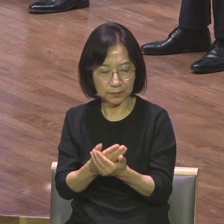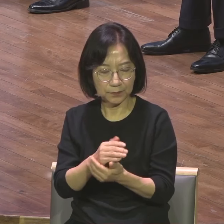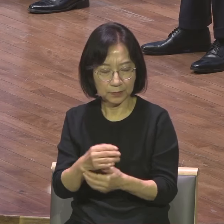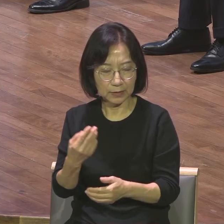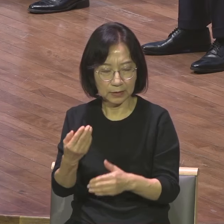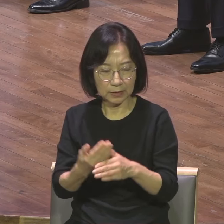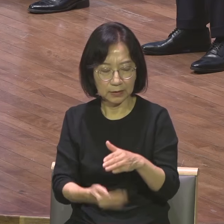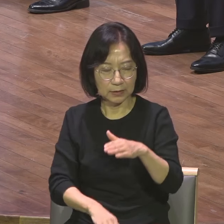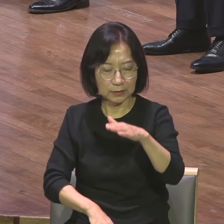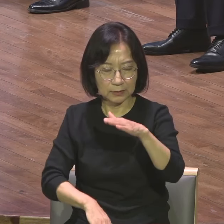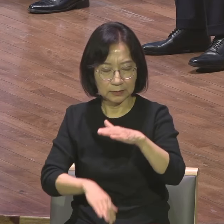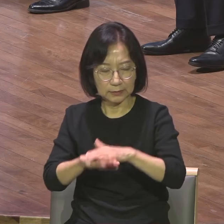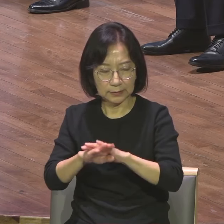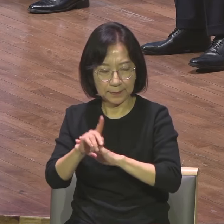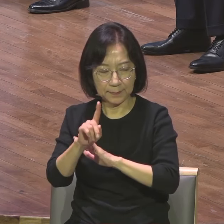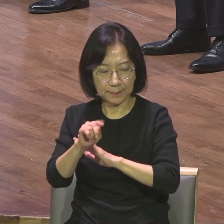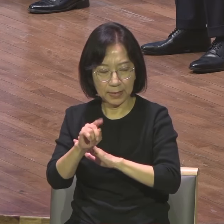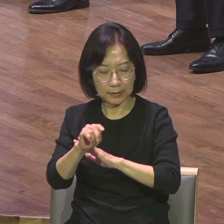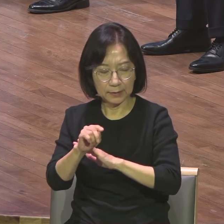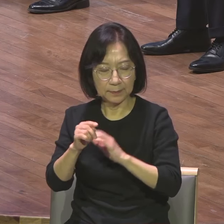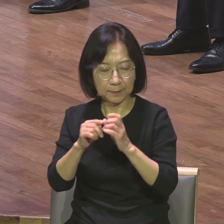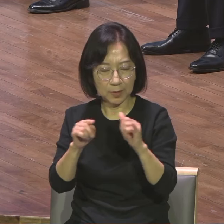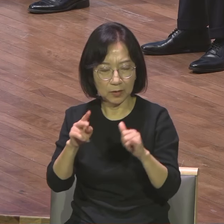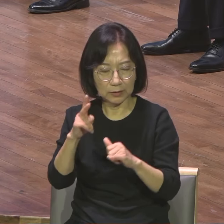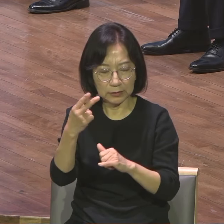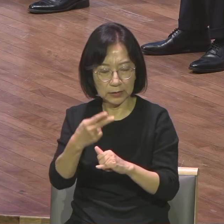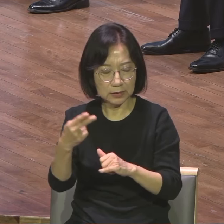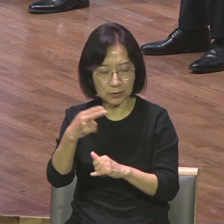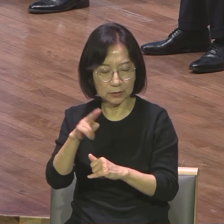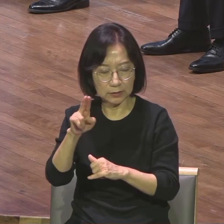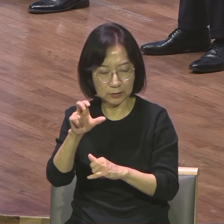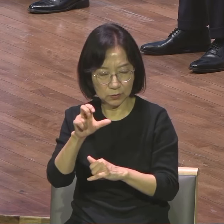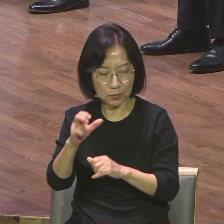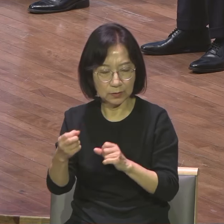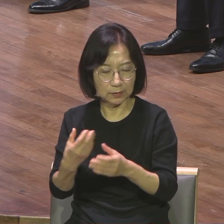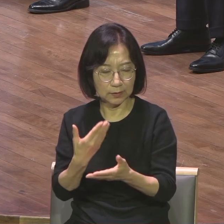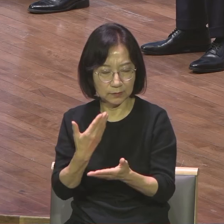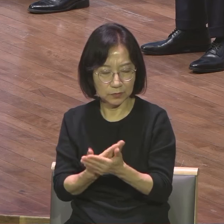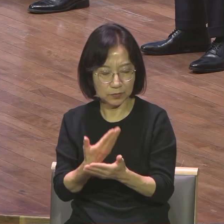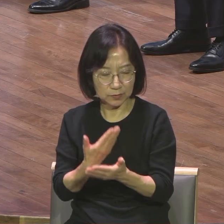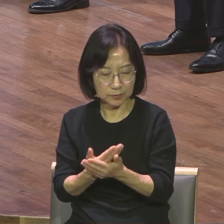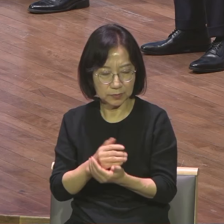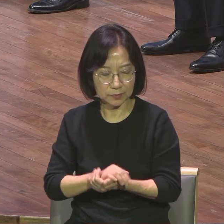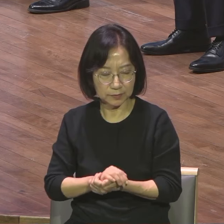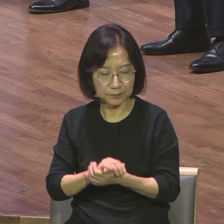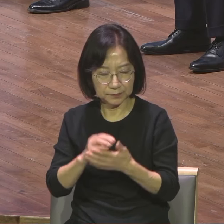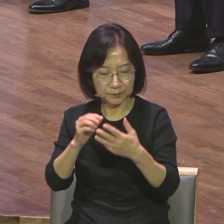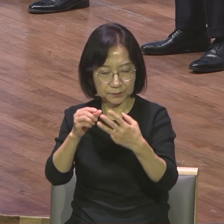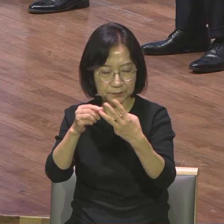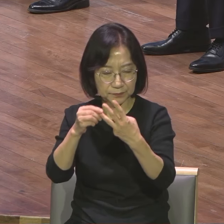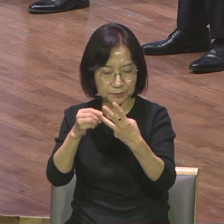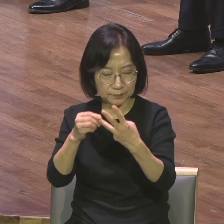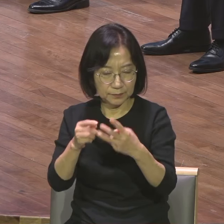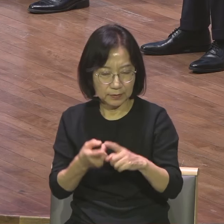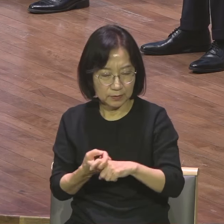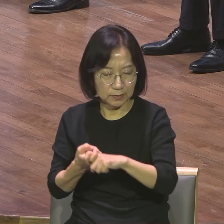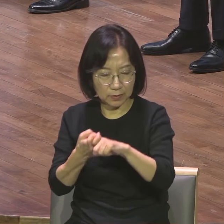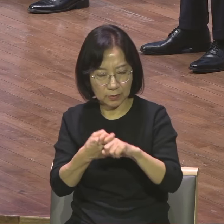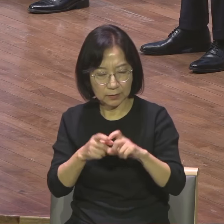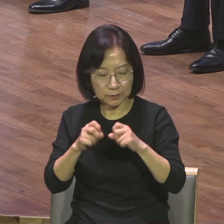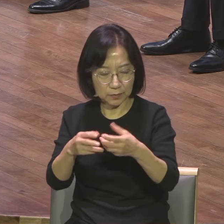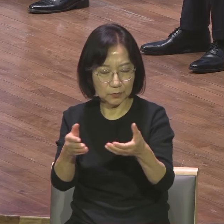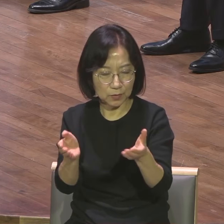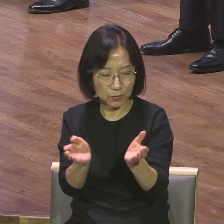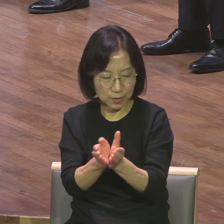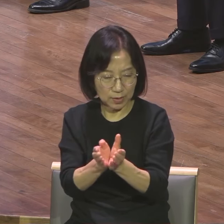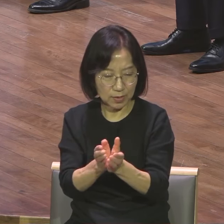하여 주옵소서. 연합선교회 원리스를 위하여 골육전도와 질병치유를 위하여 세가족의 예배화와 교회화를 위하여